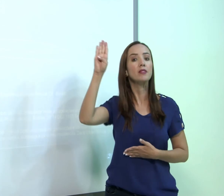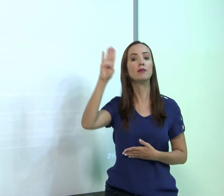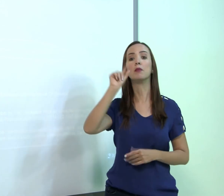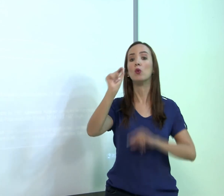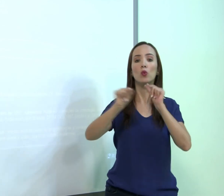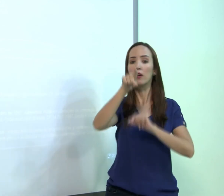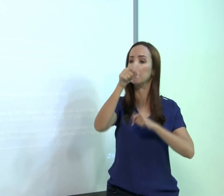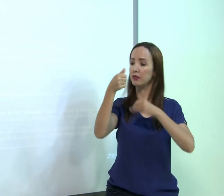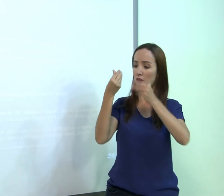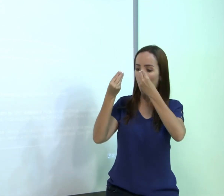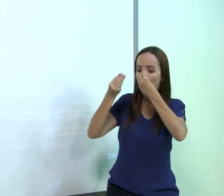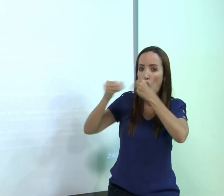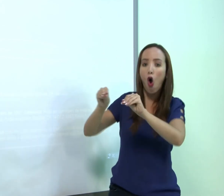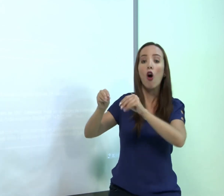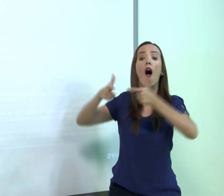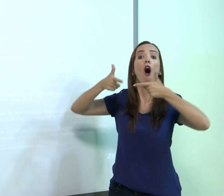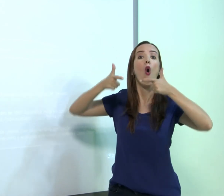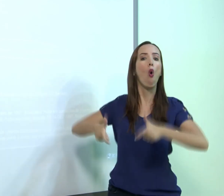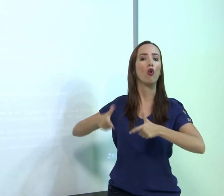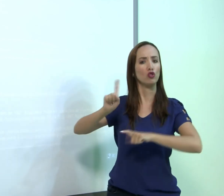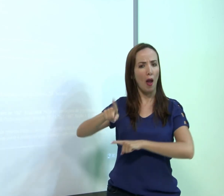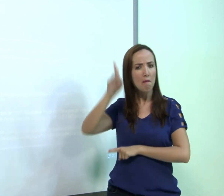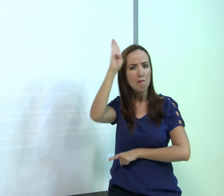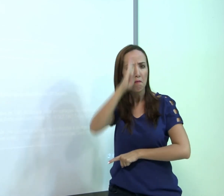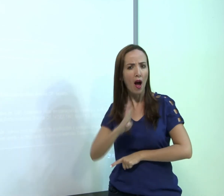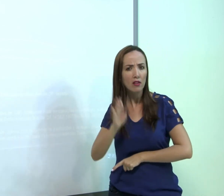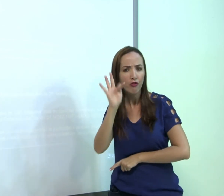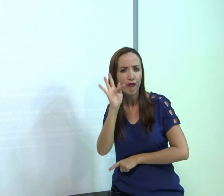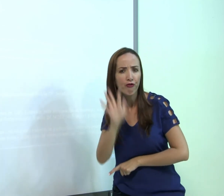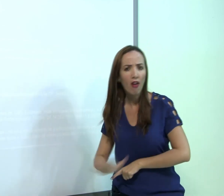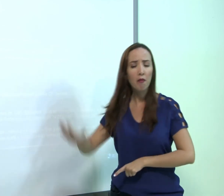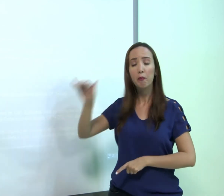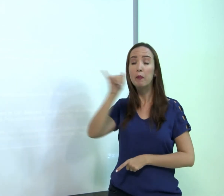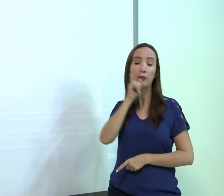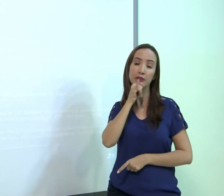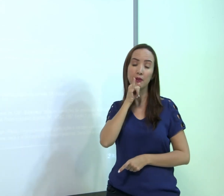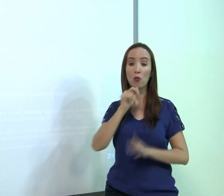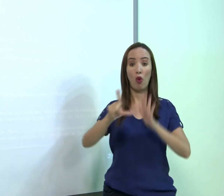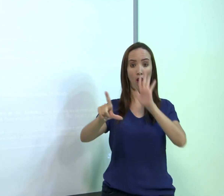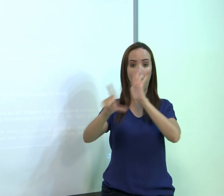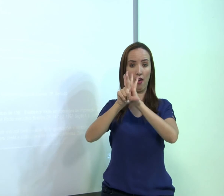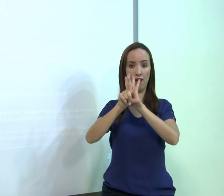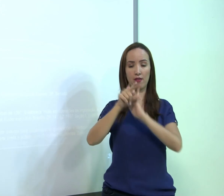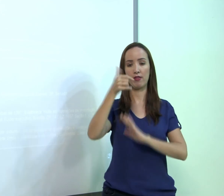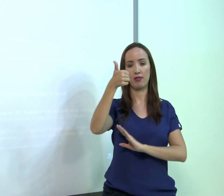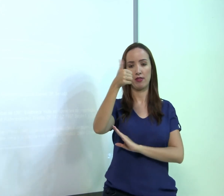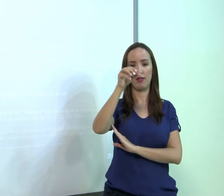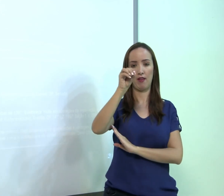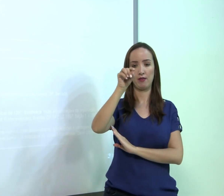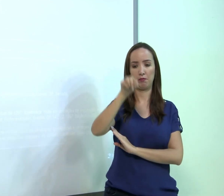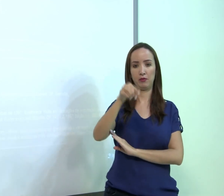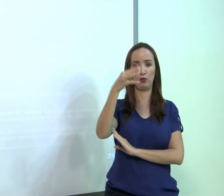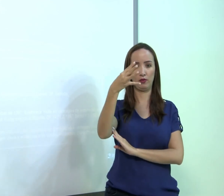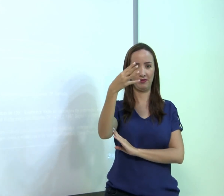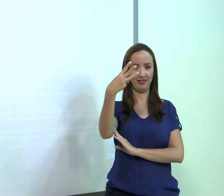O principal é que você coloque ali o local, nesse caso Brasil,